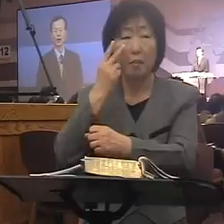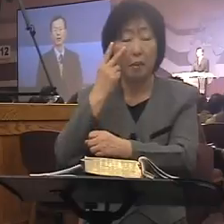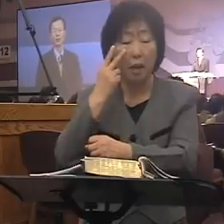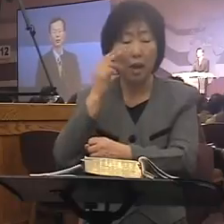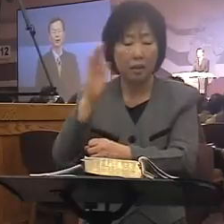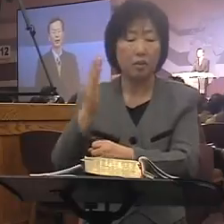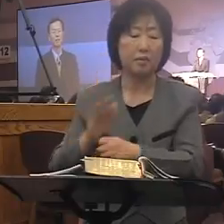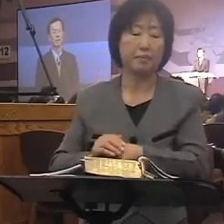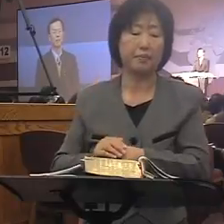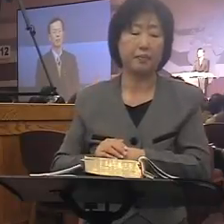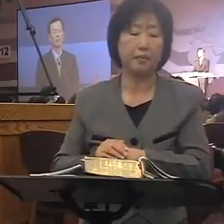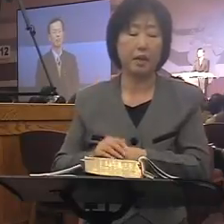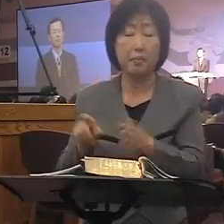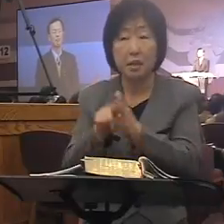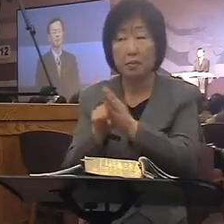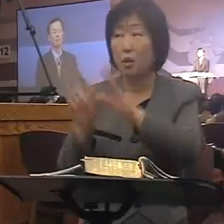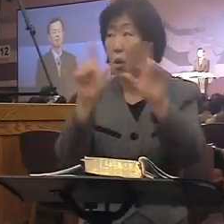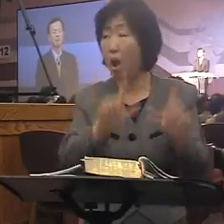자칫 잘못하면 이렇게